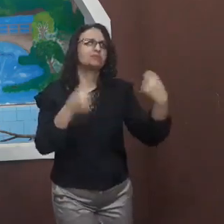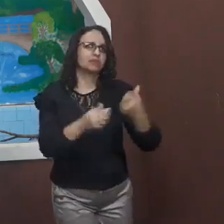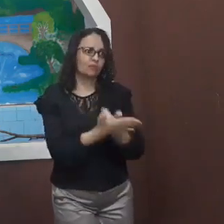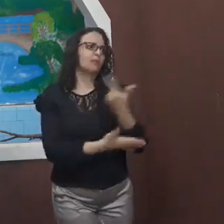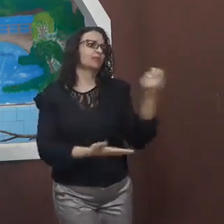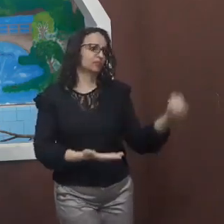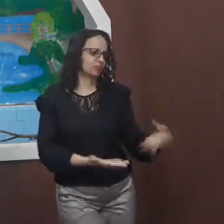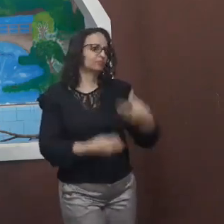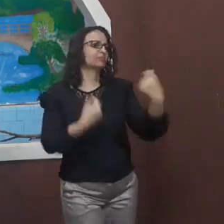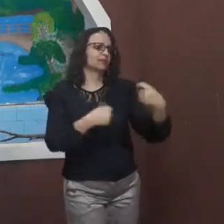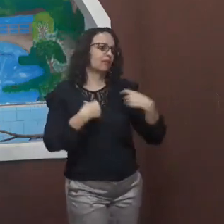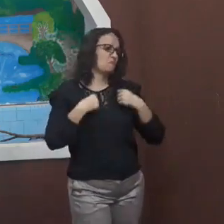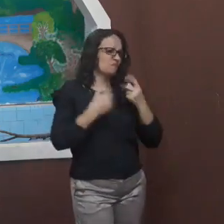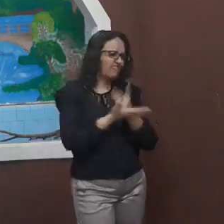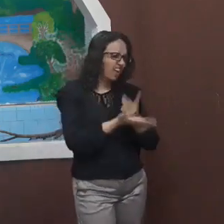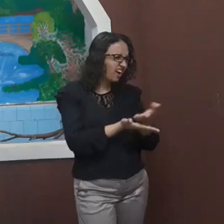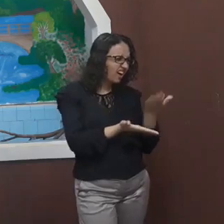Verdade ou mentira?